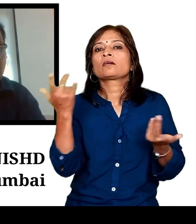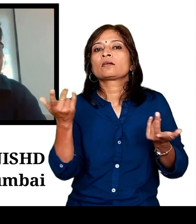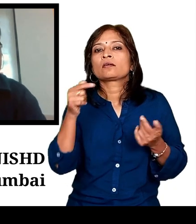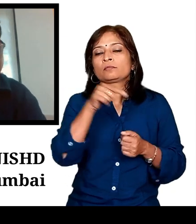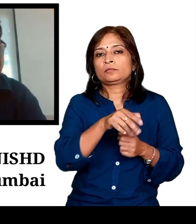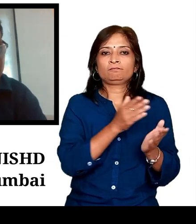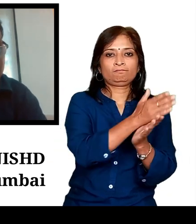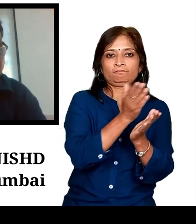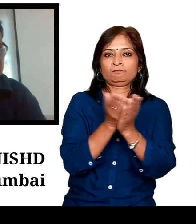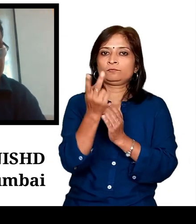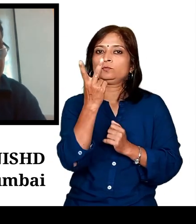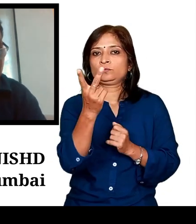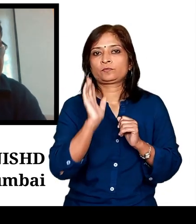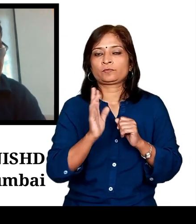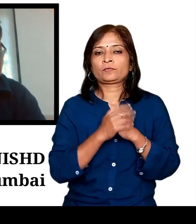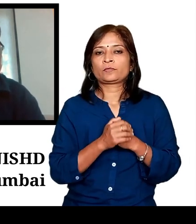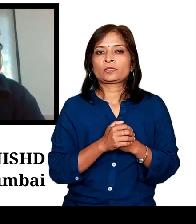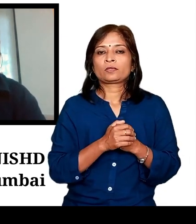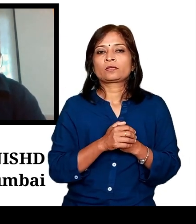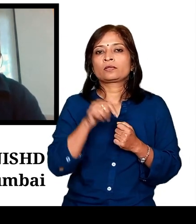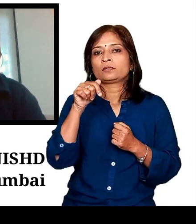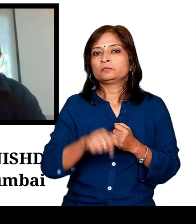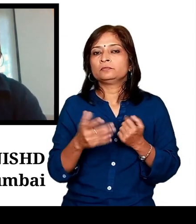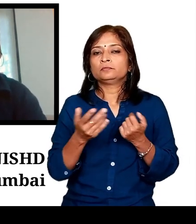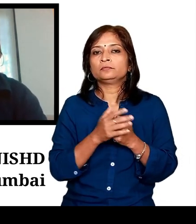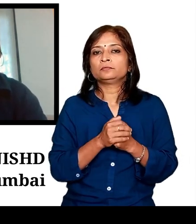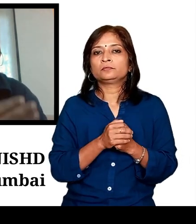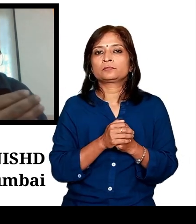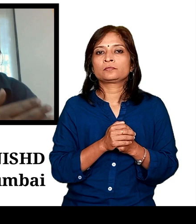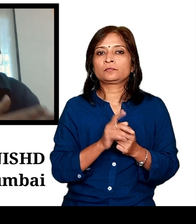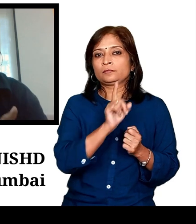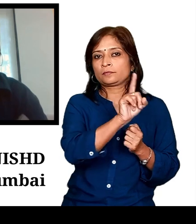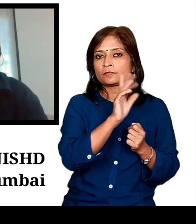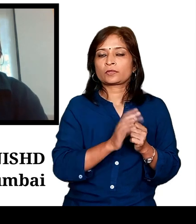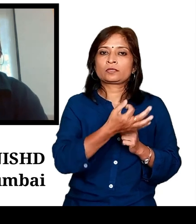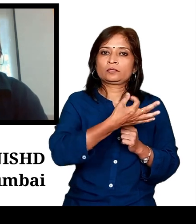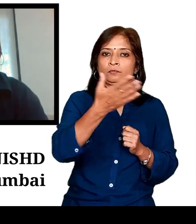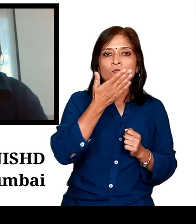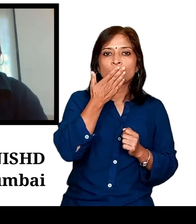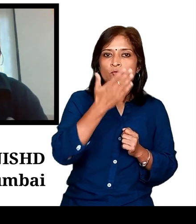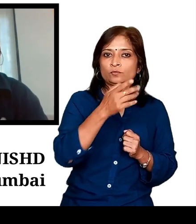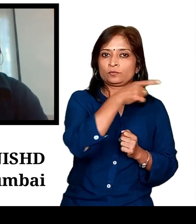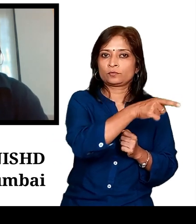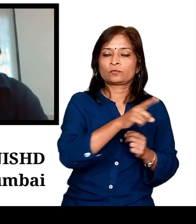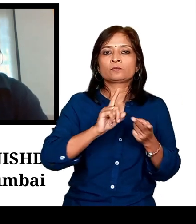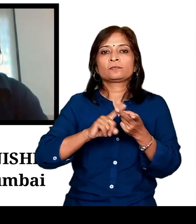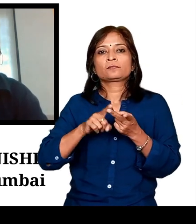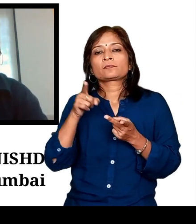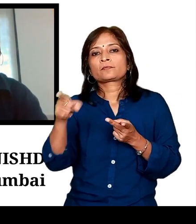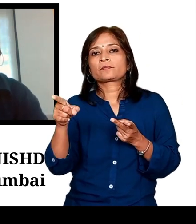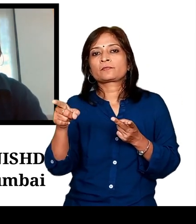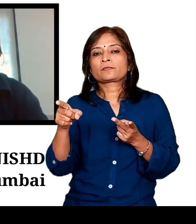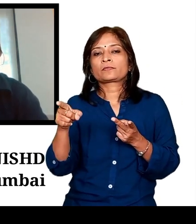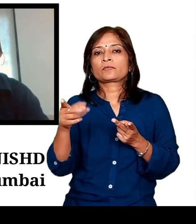जैसे कि दो प्रकार का नॉर्मली एजुकेशन होता है कि एक स्पेशल स्कूल होती है, दूसरी होती